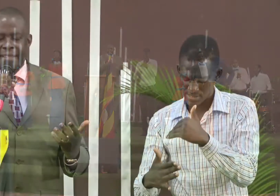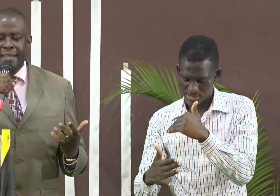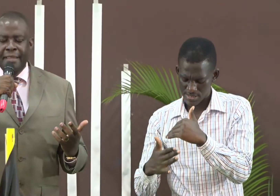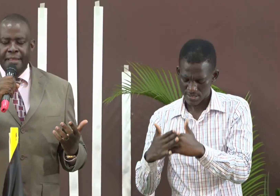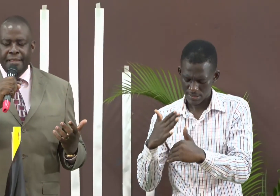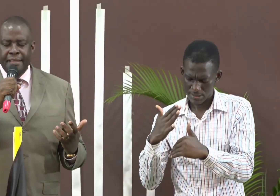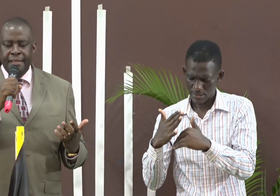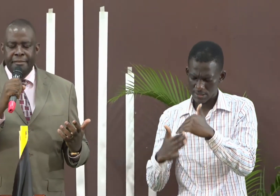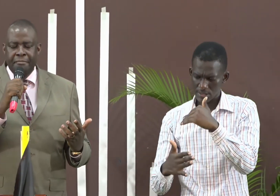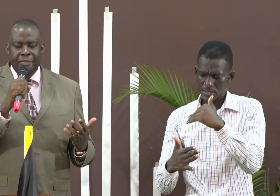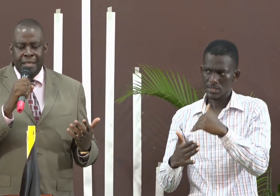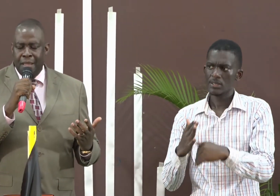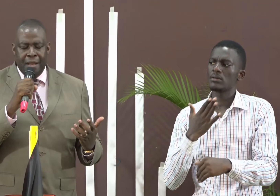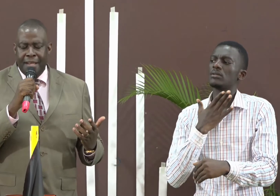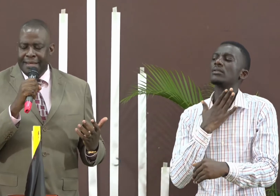onsembeze.